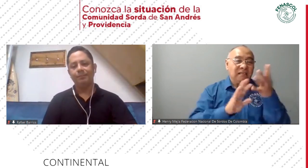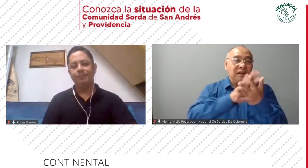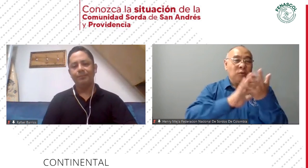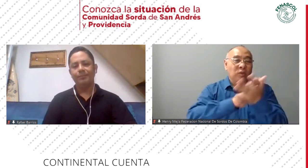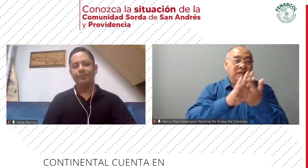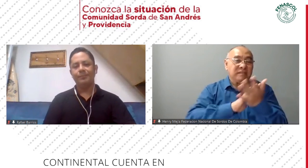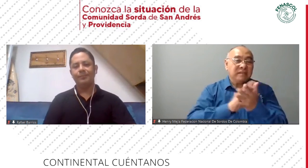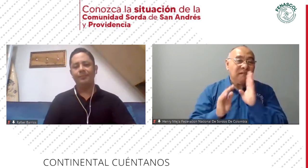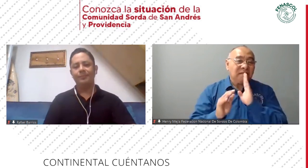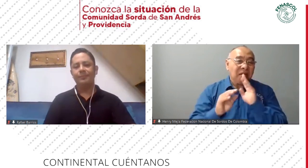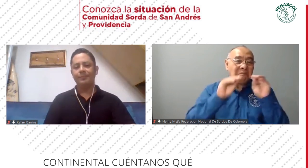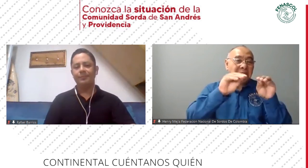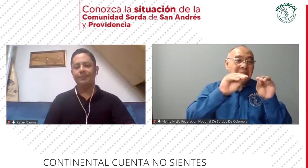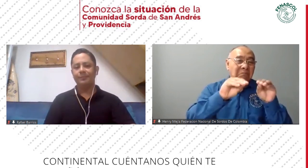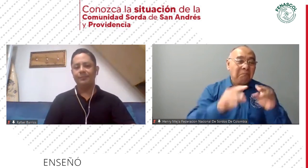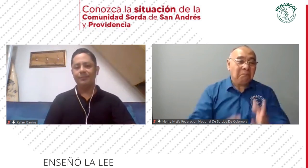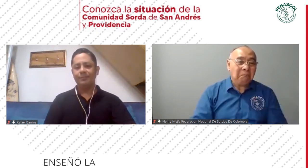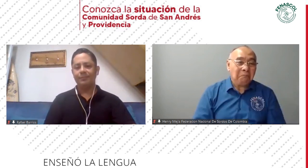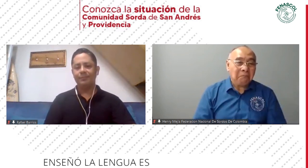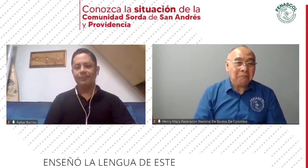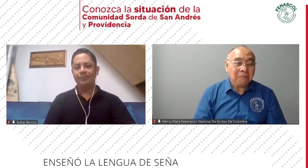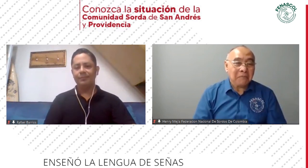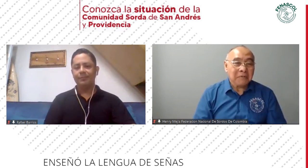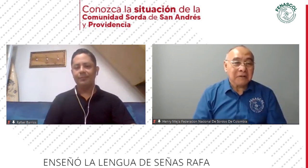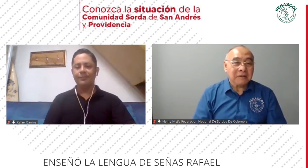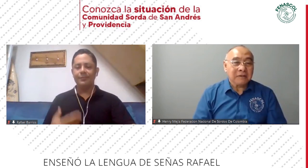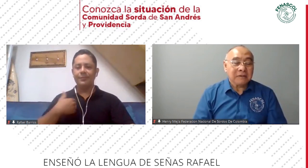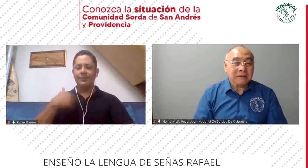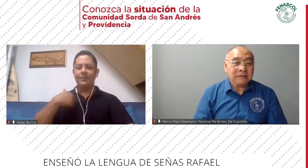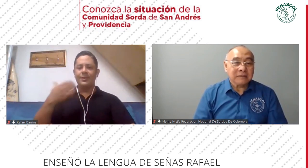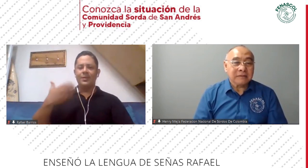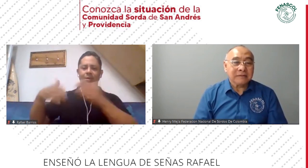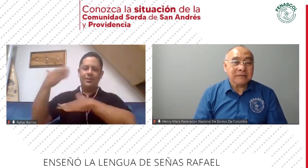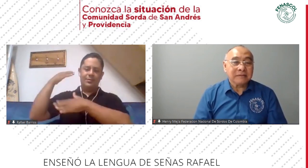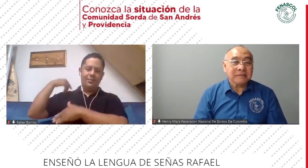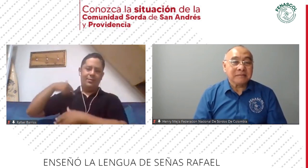cuéntanos quién te enseñó la lengua de señas rafael